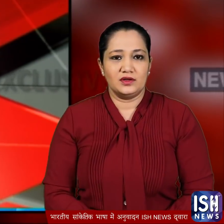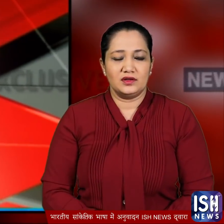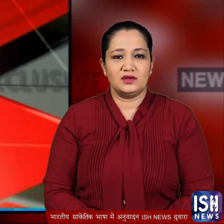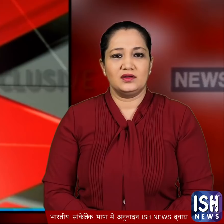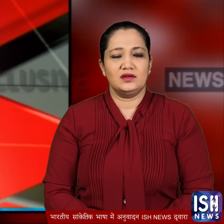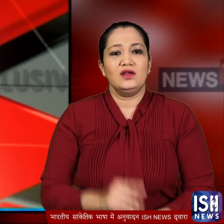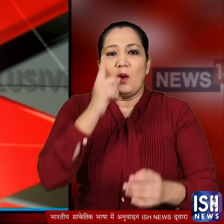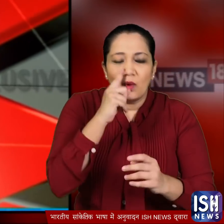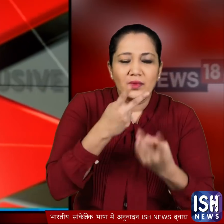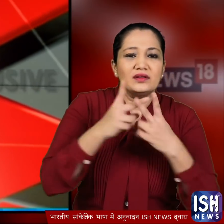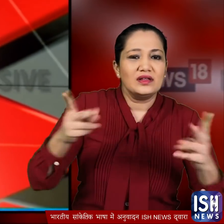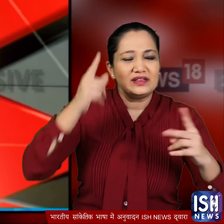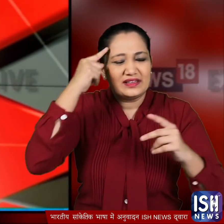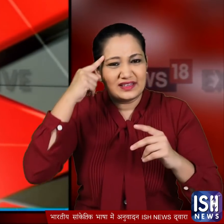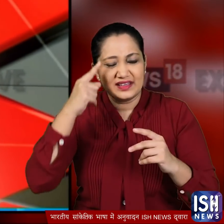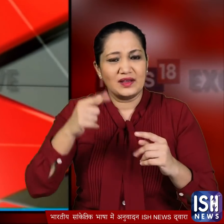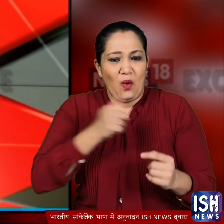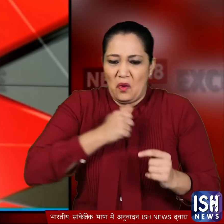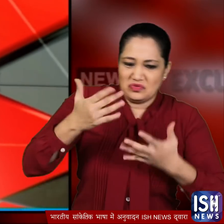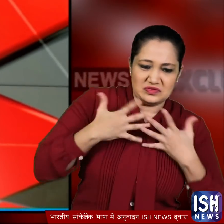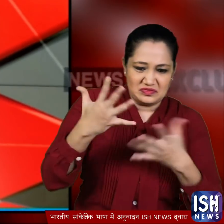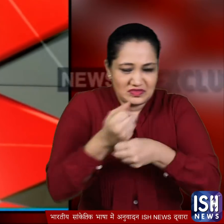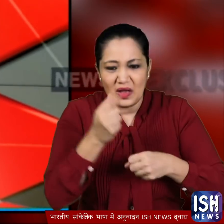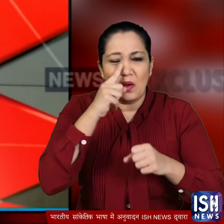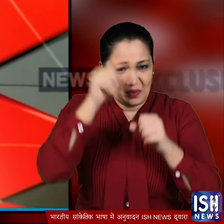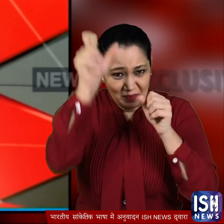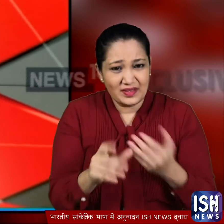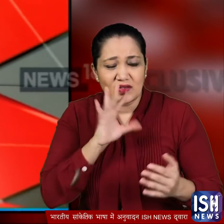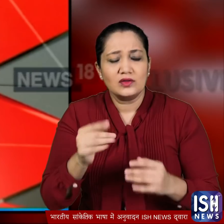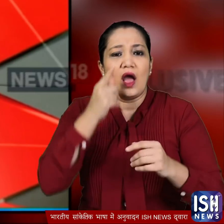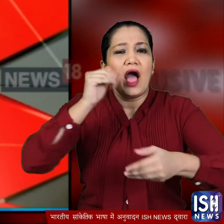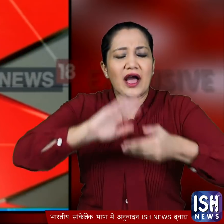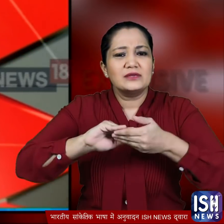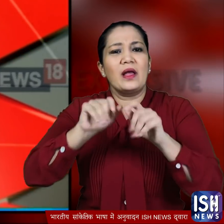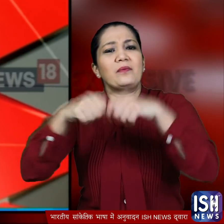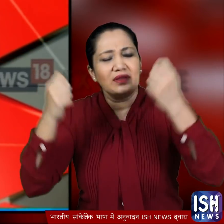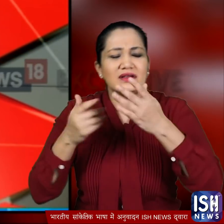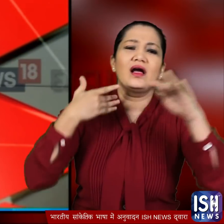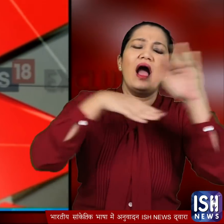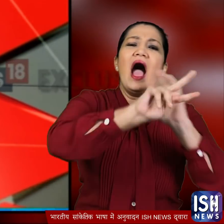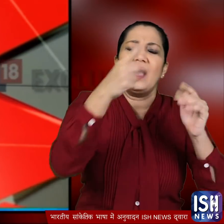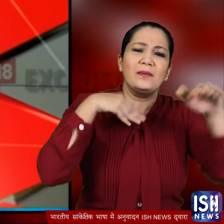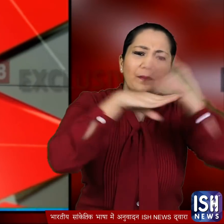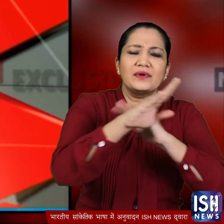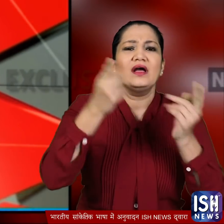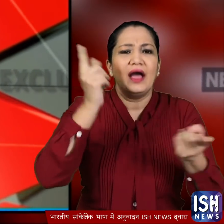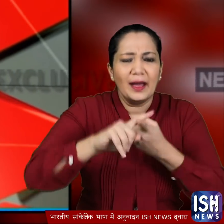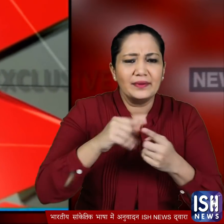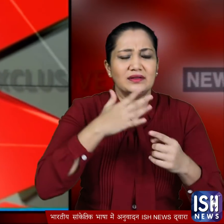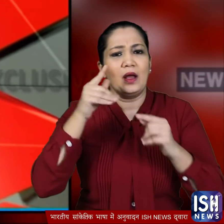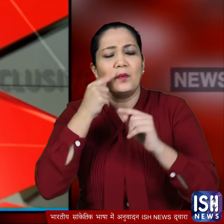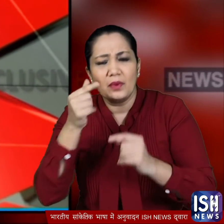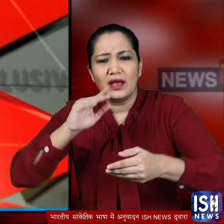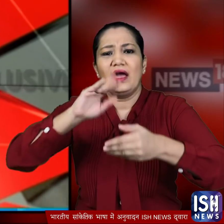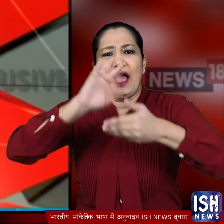बात है कि हम लोग आज भी महिलाओं को इंसान नहीं बल्कि संपत्ति समझते हैं। वरना दाहोद में पति को छोड़कर भागी महिला के साथ बर्बरता करने के बजाय